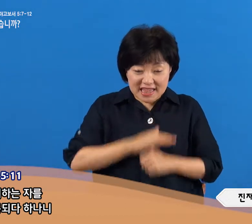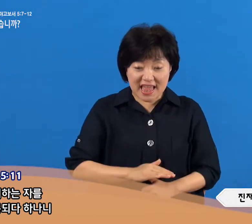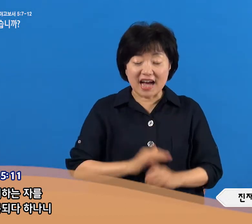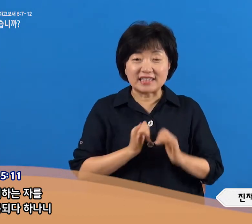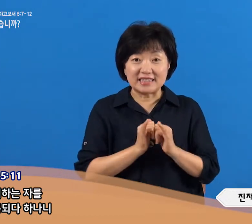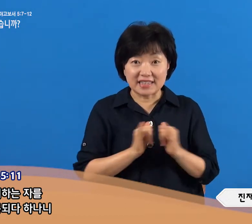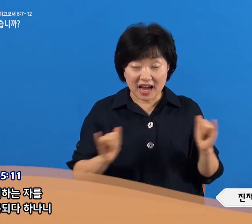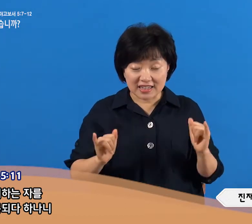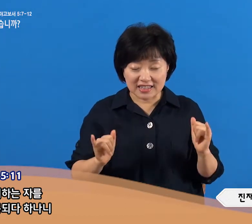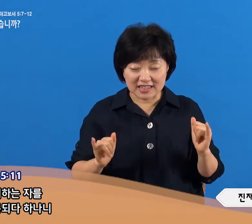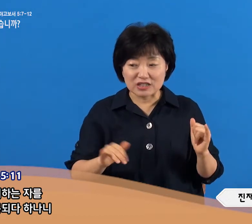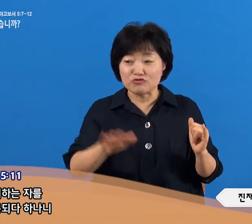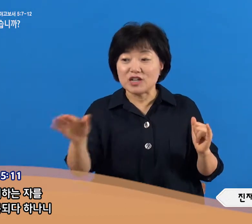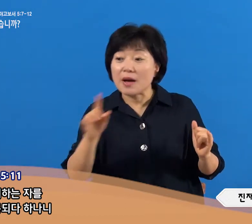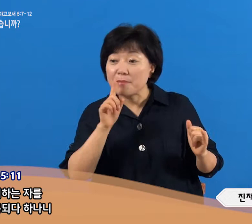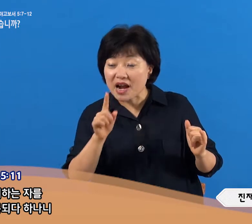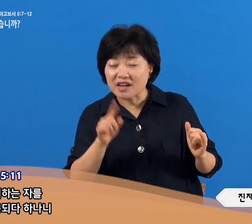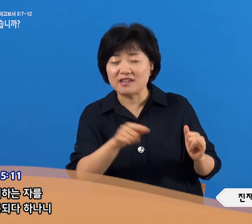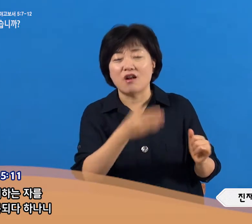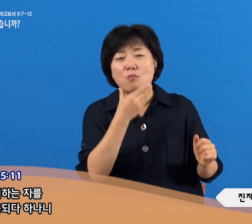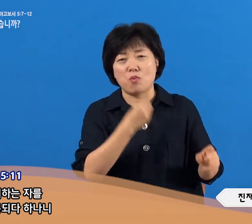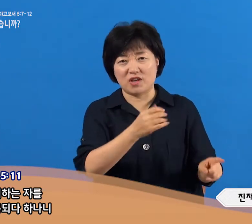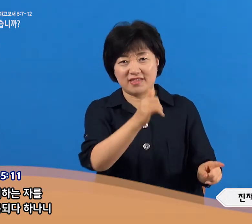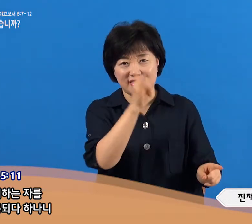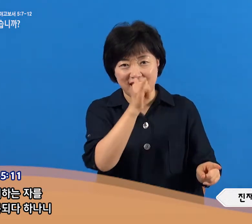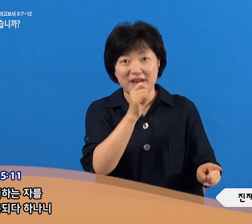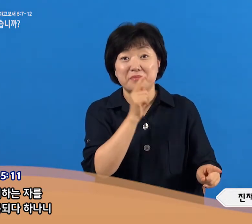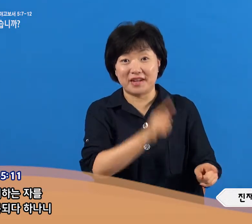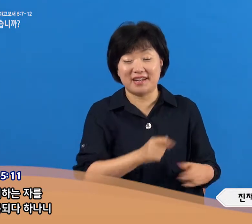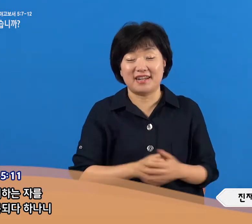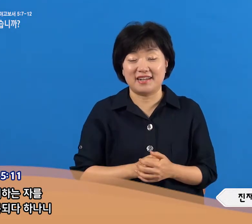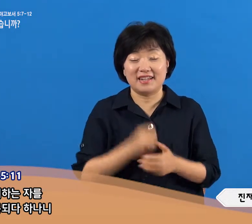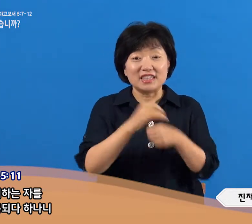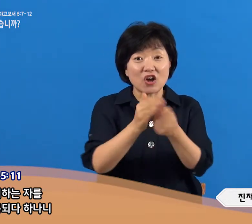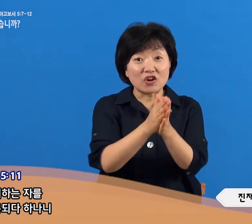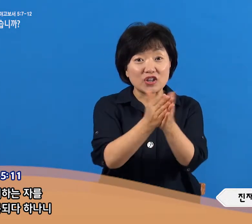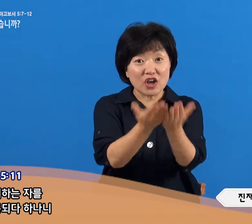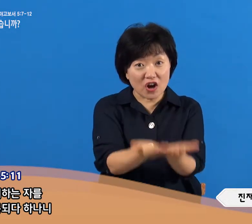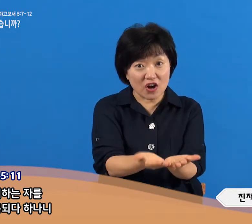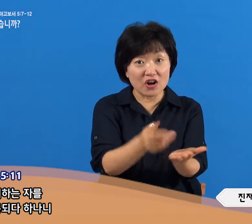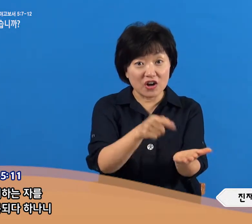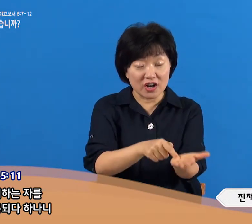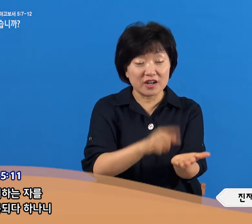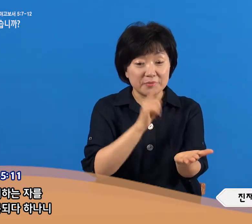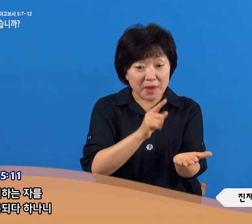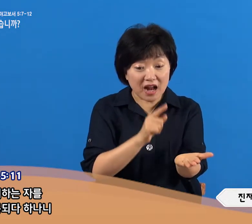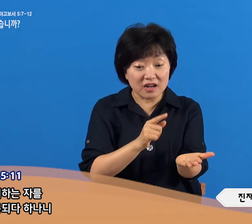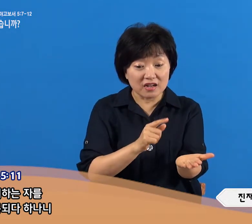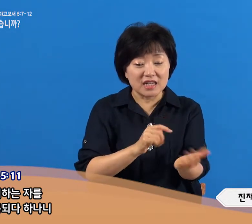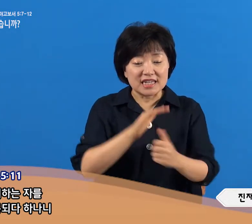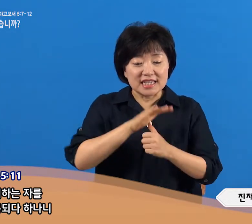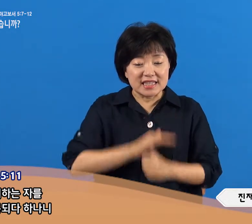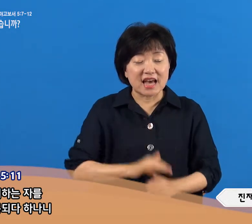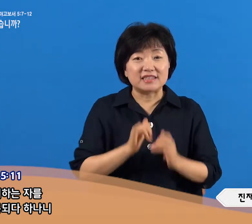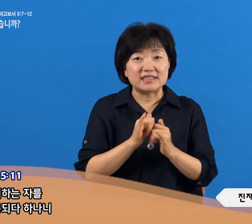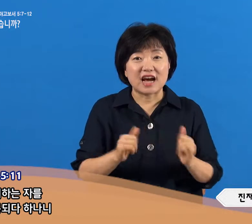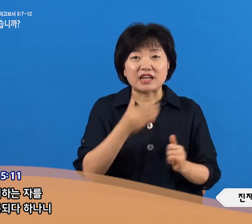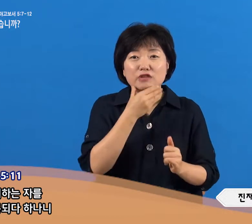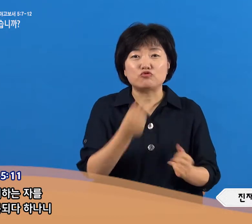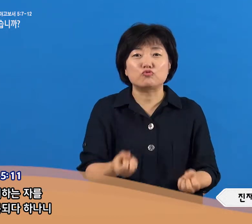자를 우리가 복되다 하나니. 성경은 말씀합니다. 인내하는 자에게 축복이